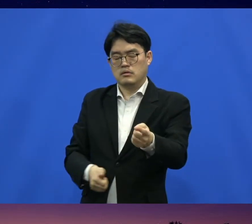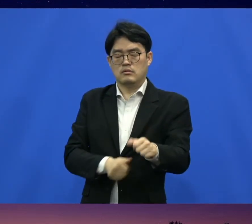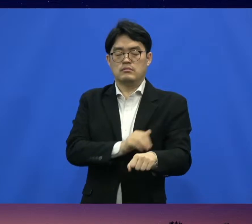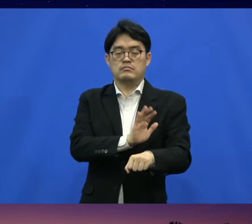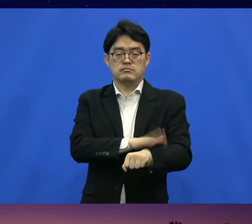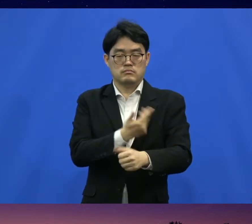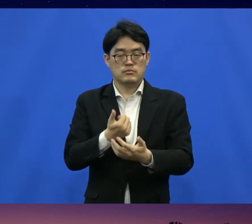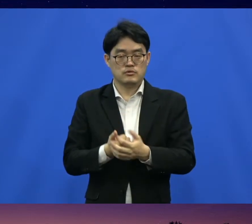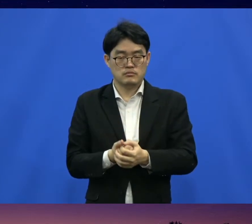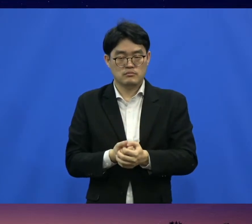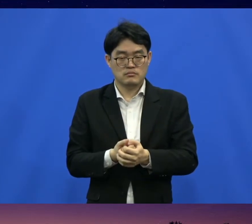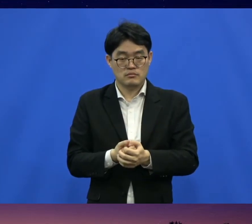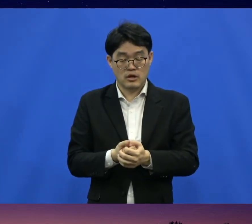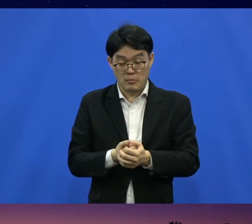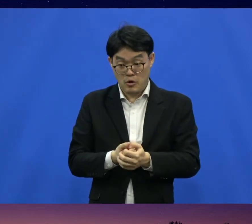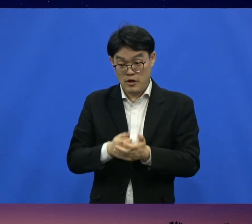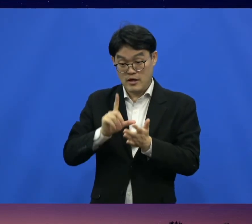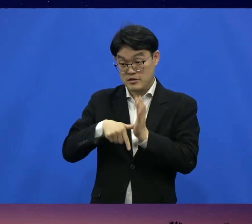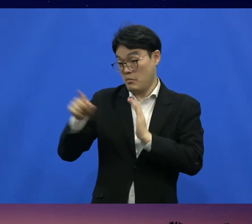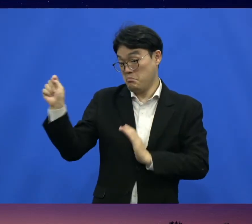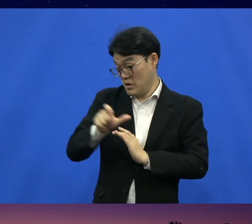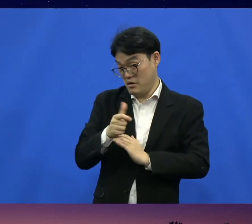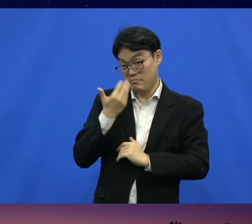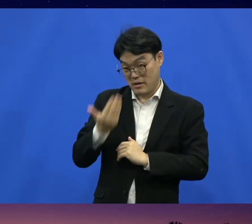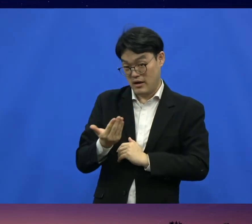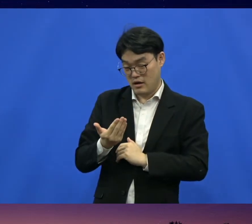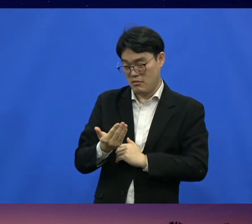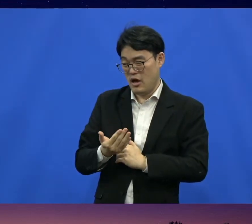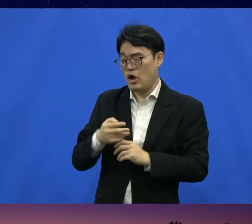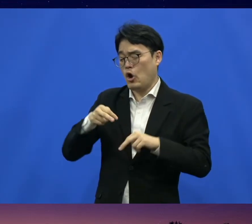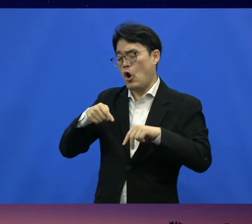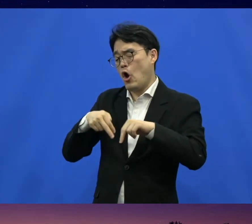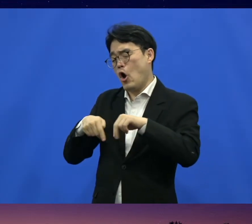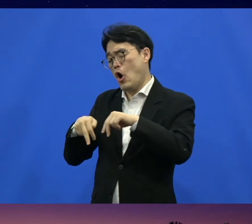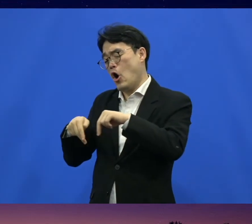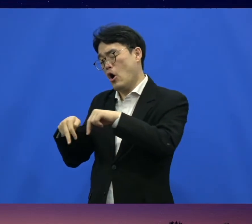효율적인 방법이겠죠. 시간을 단축하는 빠른 길이겠죠.